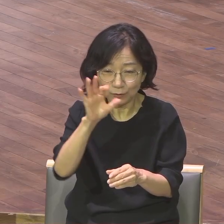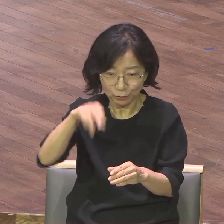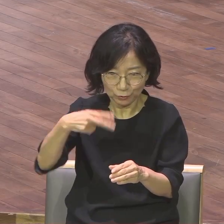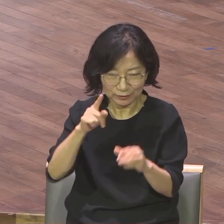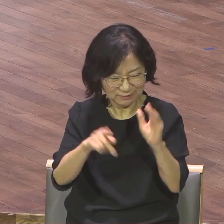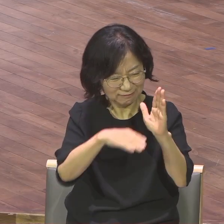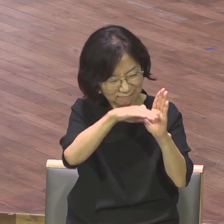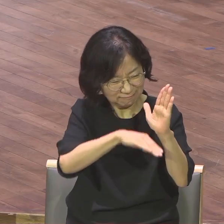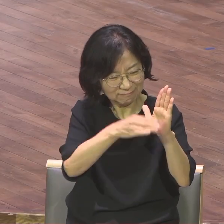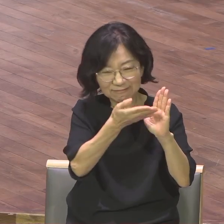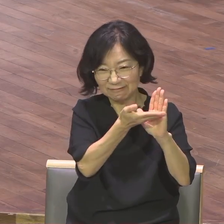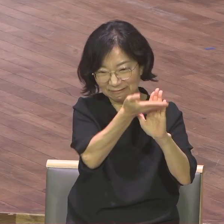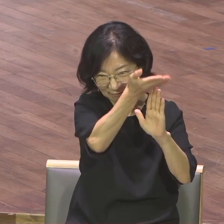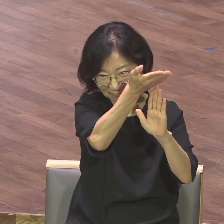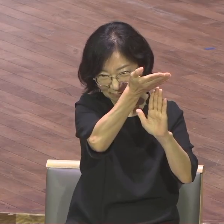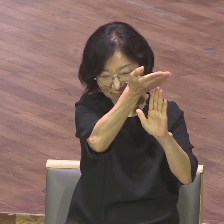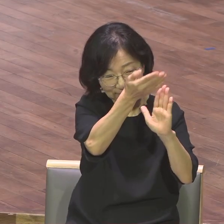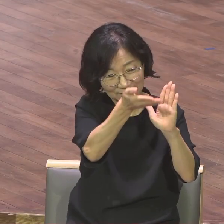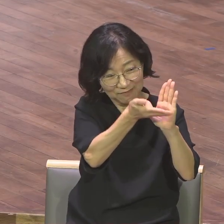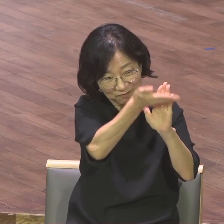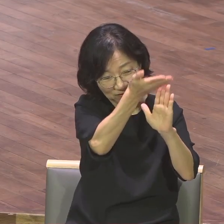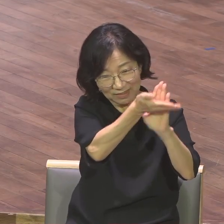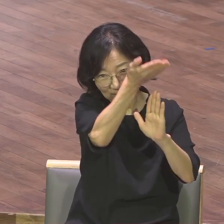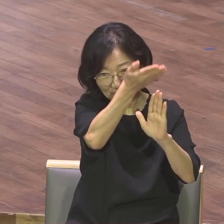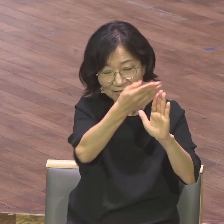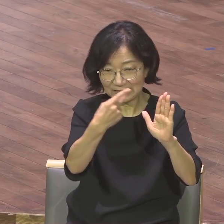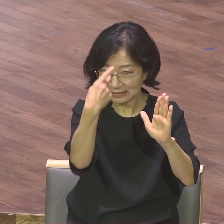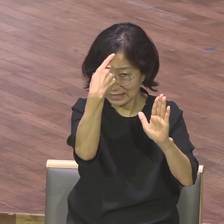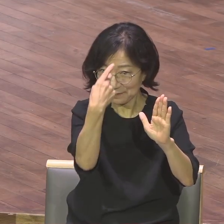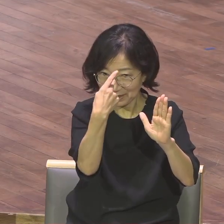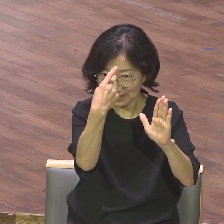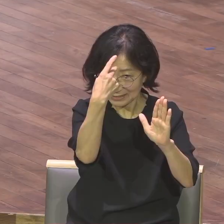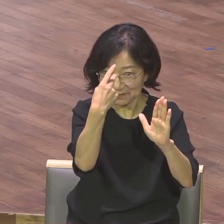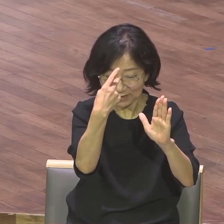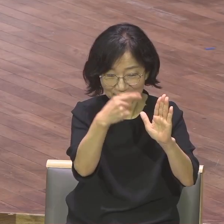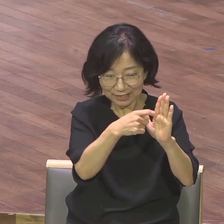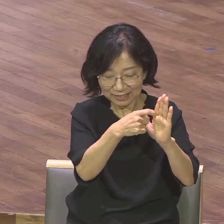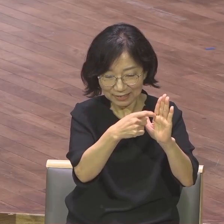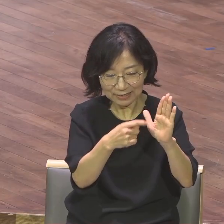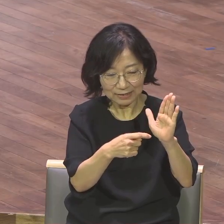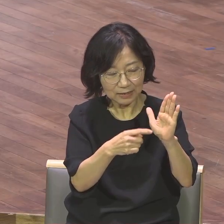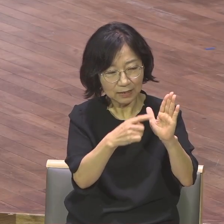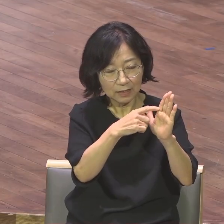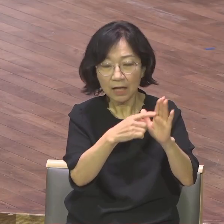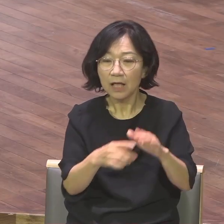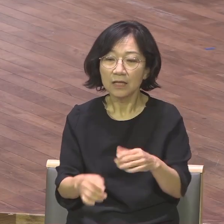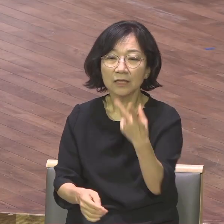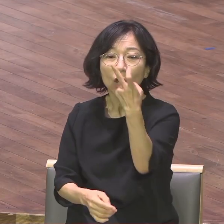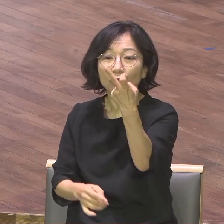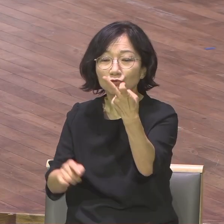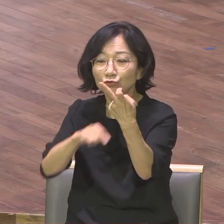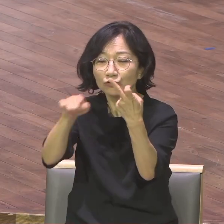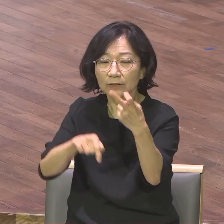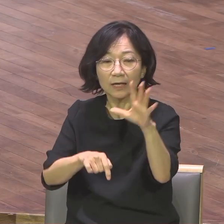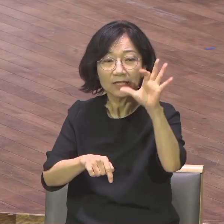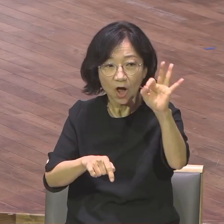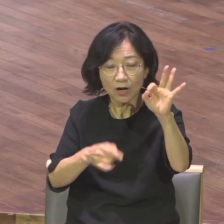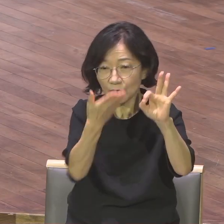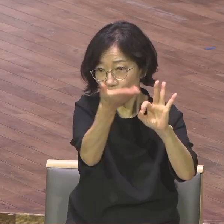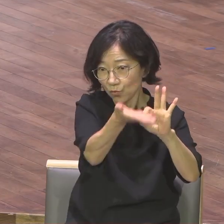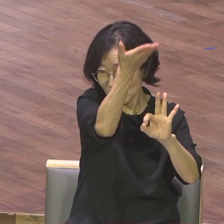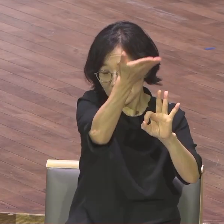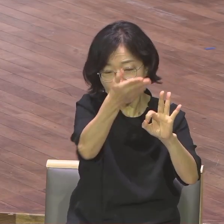나누어졌어요. 남쪽 예루살렘, 북쪽 사마리아. 북쪽에는 열 지파, 남쪽에는 두 지파. 그래서